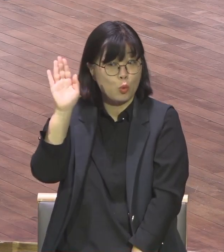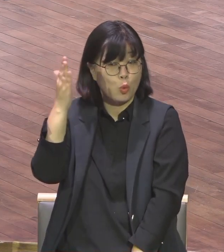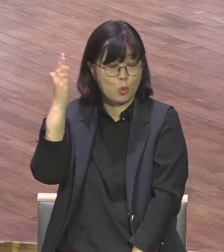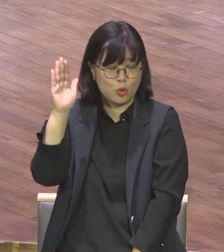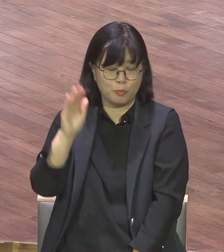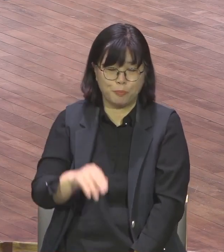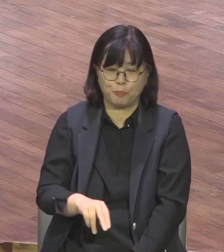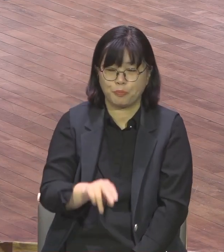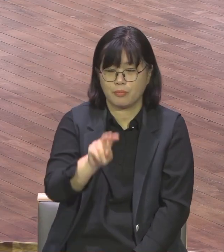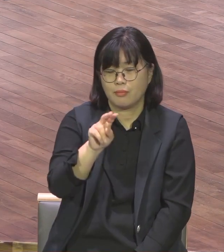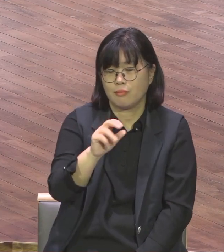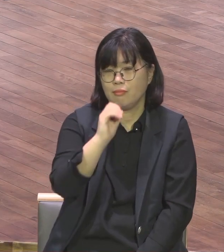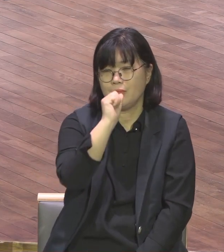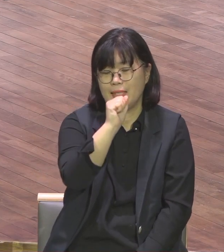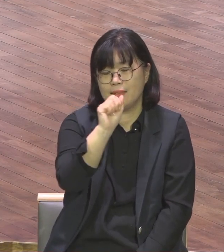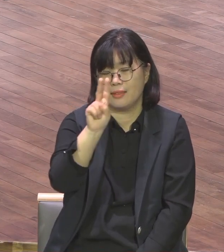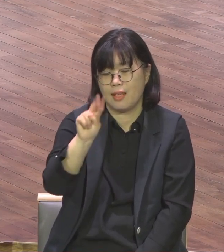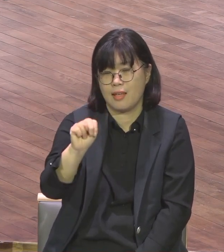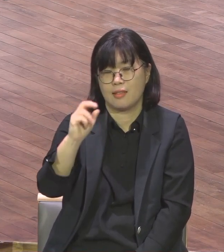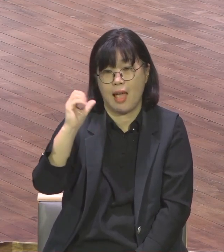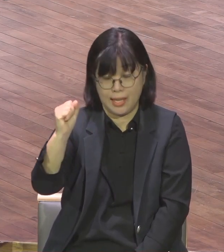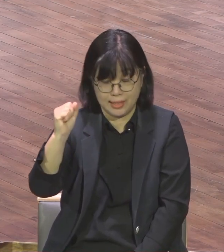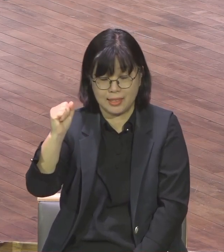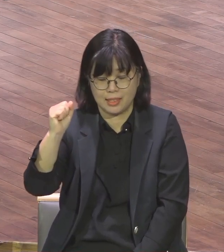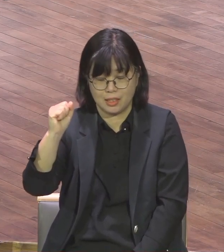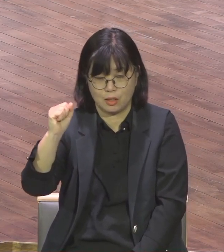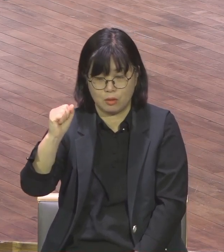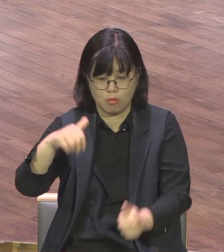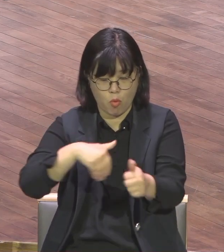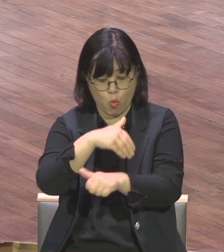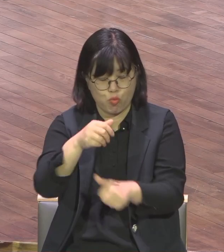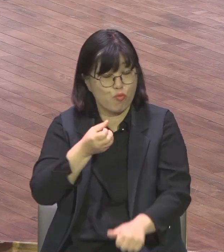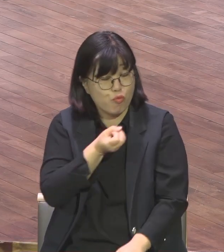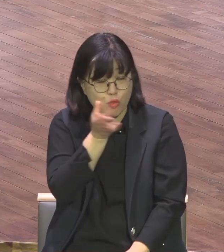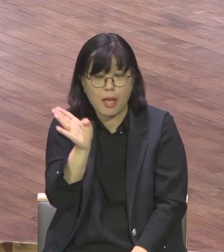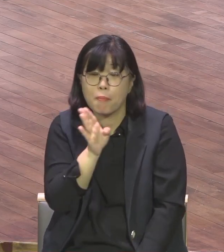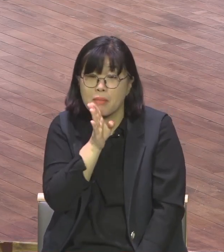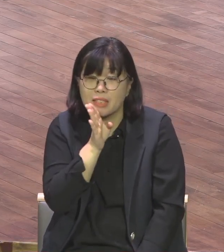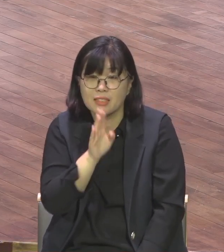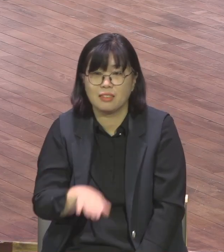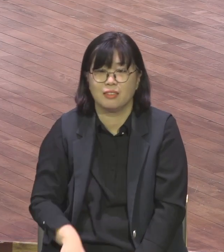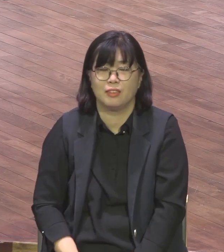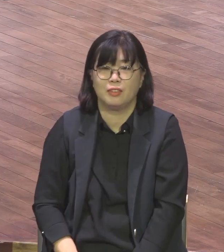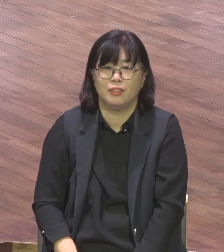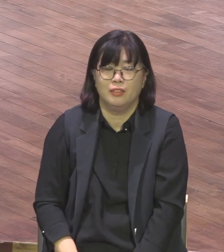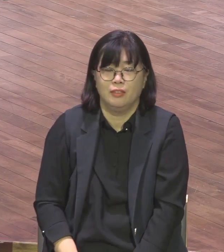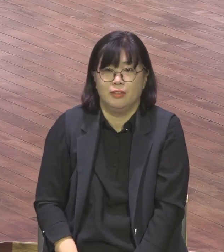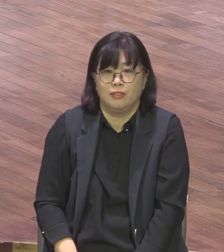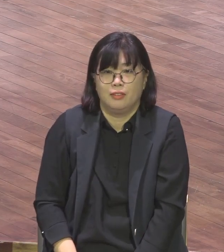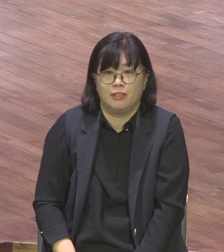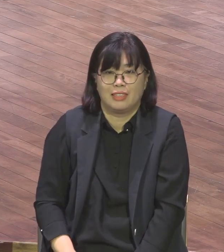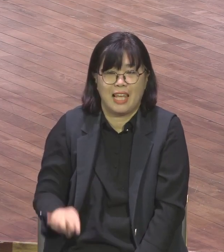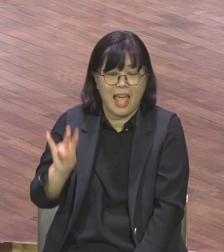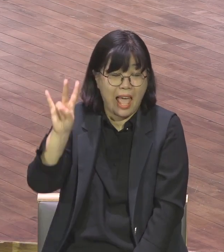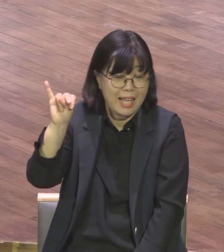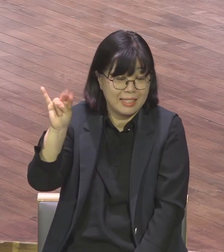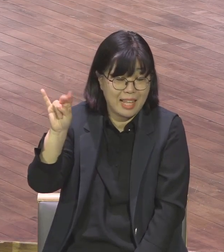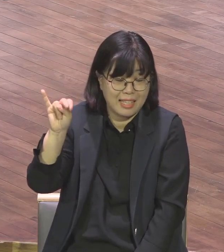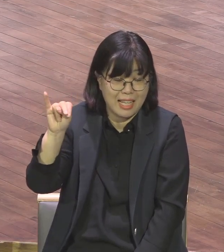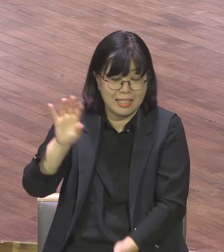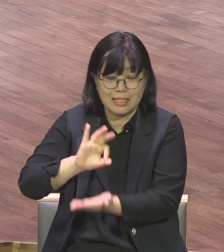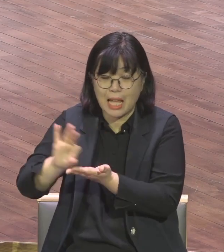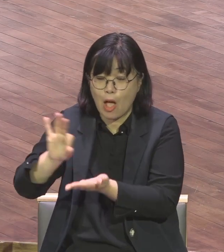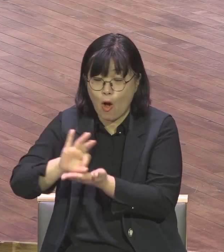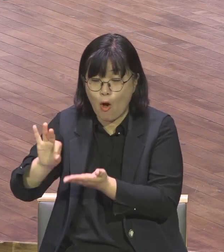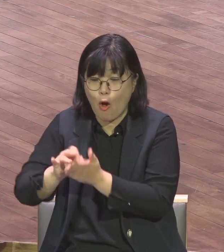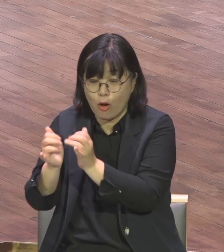사람이 덜 자주 사용하거나 전혀 사용하지 않는 사람보다 더 높은 이 수준의 인정 욕구를 갖고 있다 그래 나와